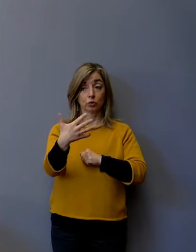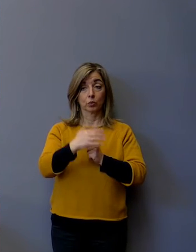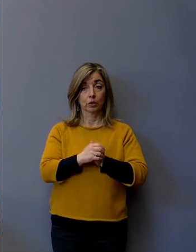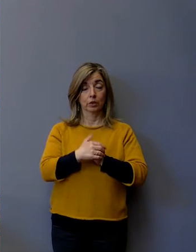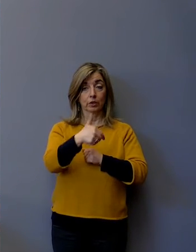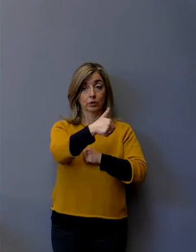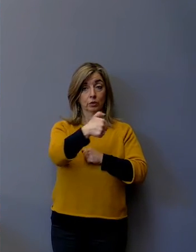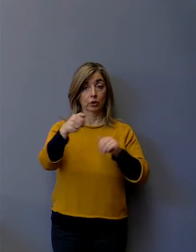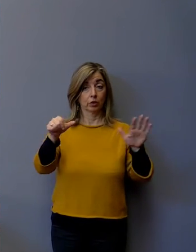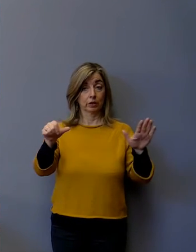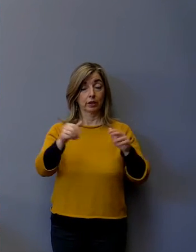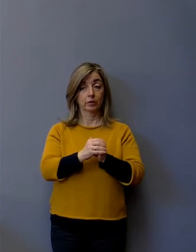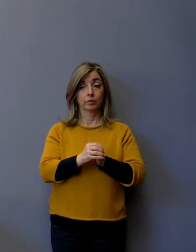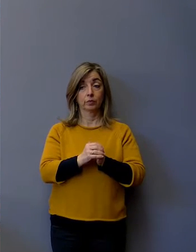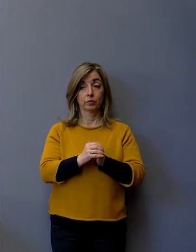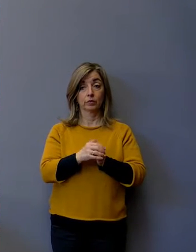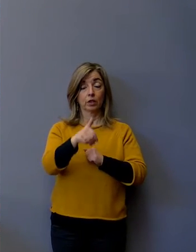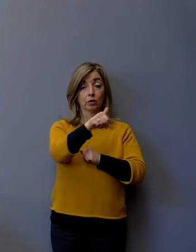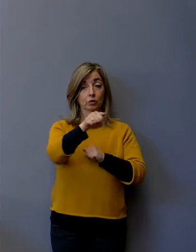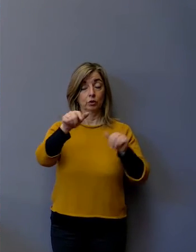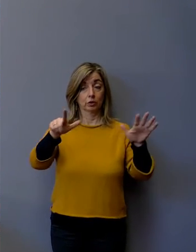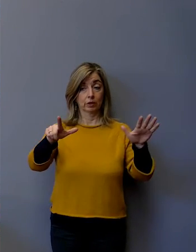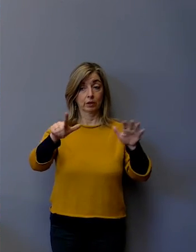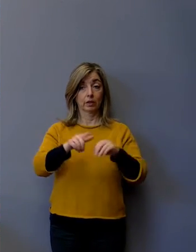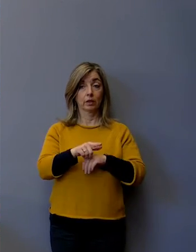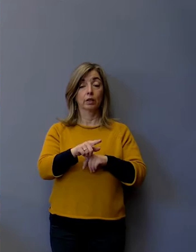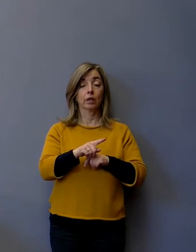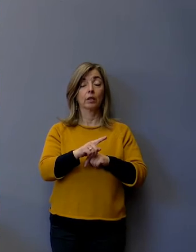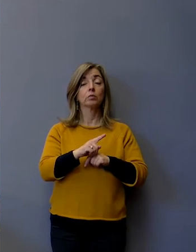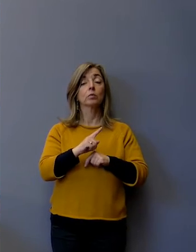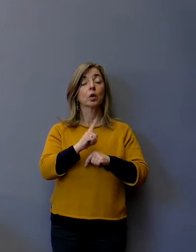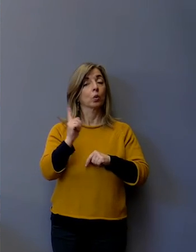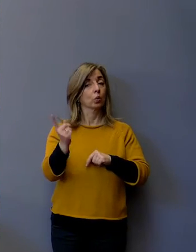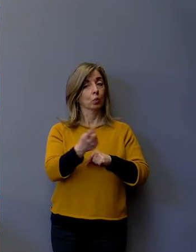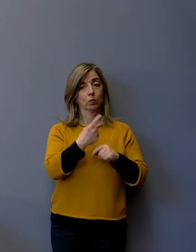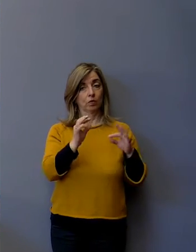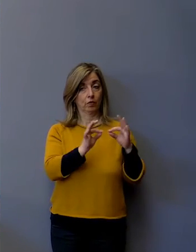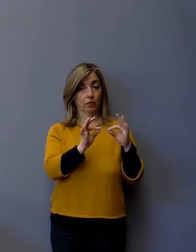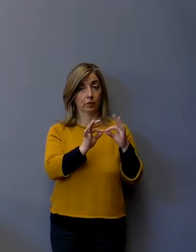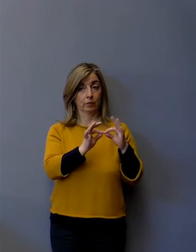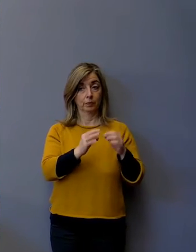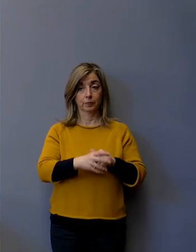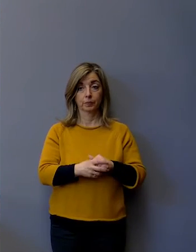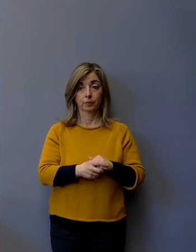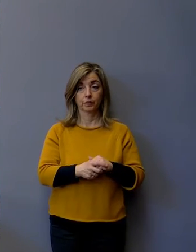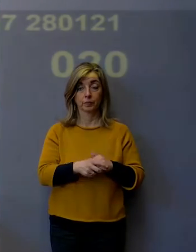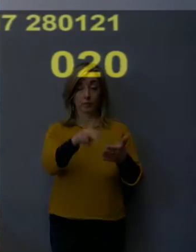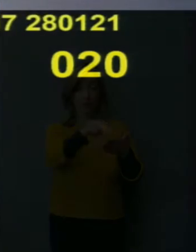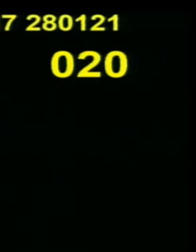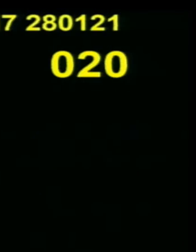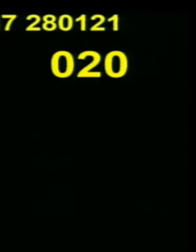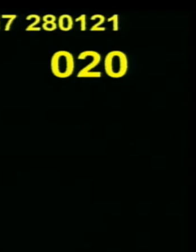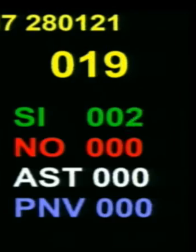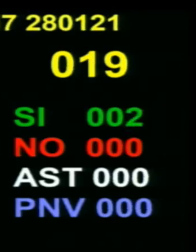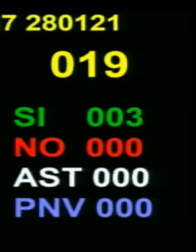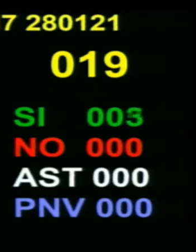106 e 107 tutti con parere favorevole si vota